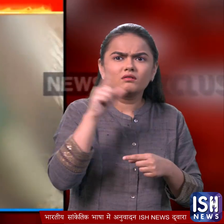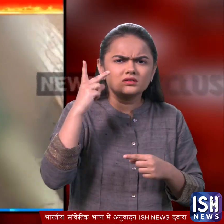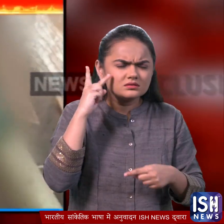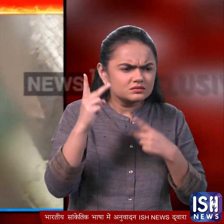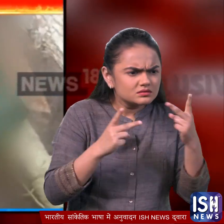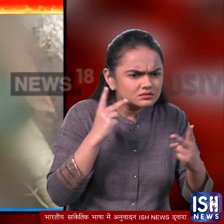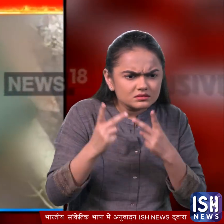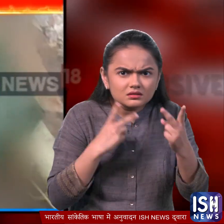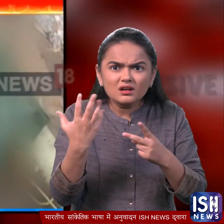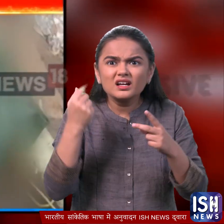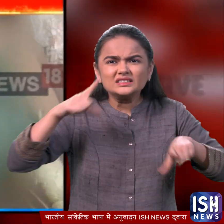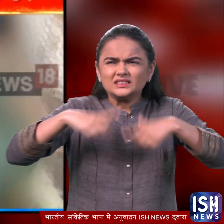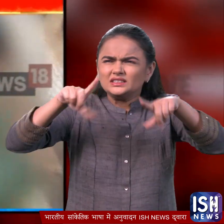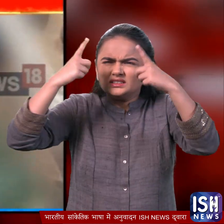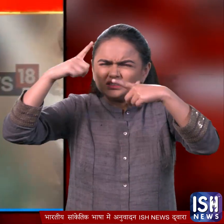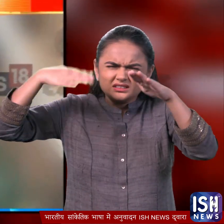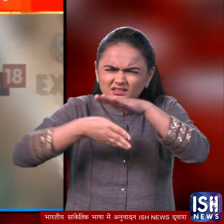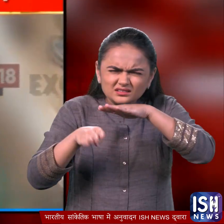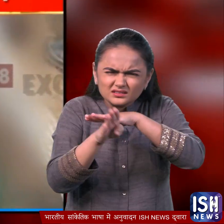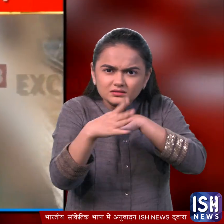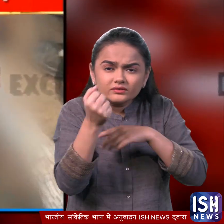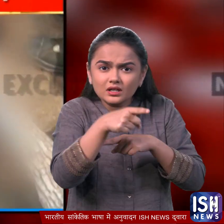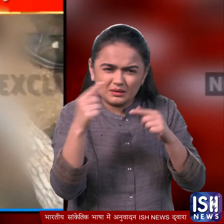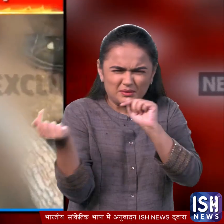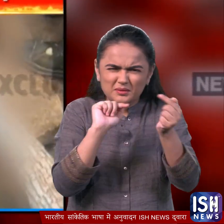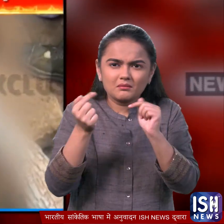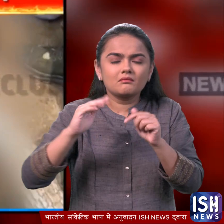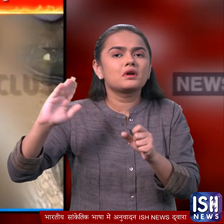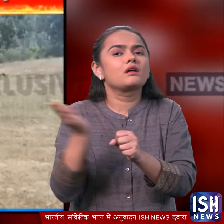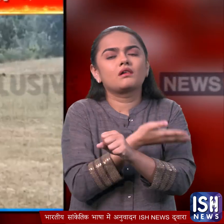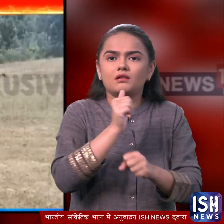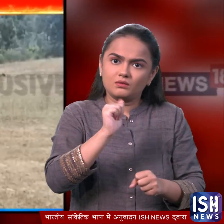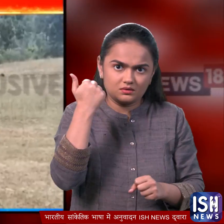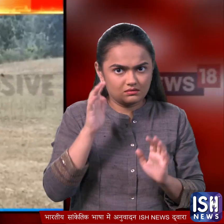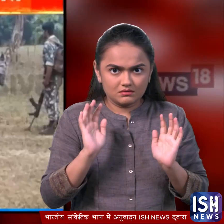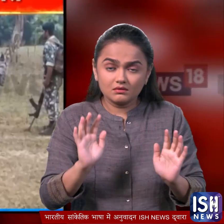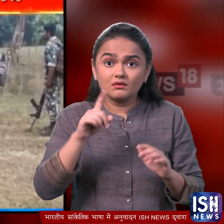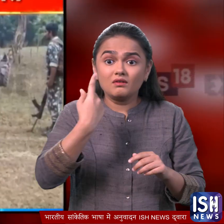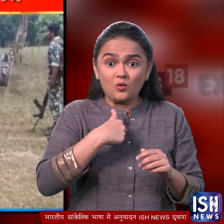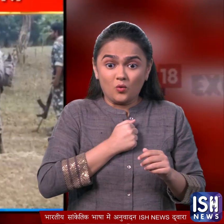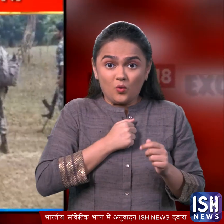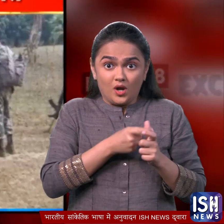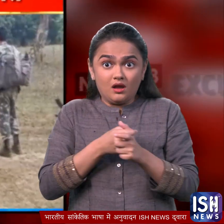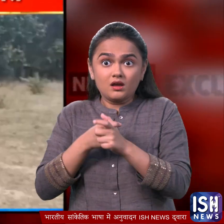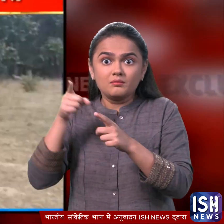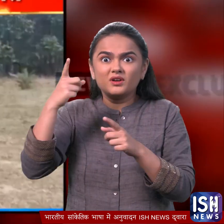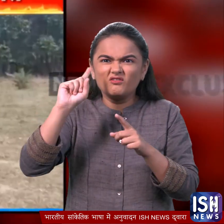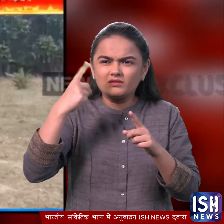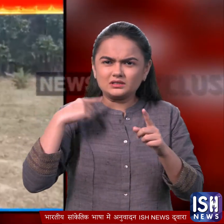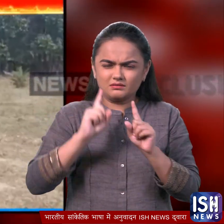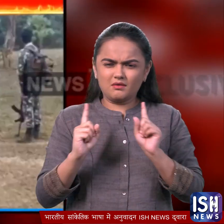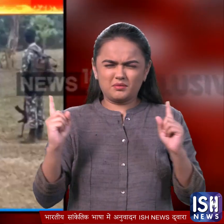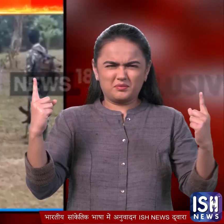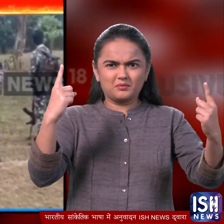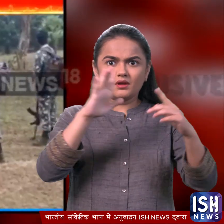जिसने सर्च ऑपरेशन के दौरान घने जंगलों के बीच हुई मुठभेड़ में इन नक्सलियों को ढेर कर दिया। इससे पहले सुरक्षा बल के जवानों ने उस जंगल की घेराबंदी